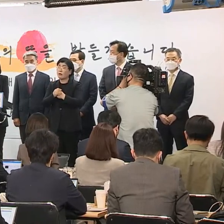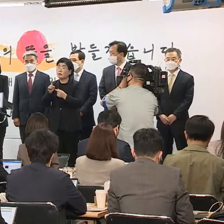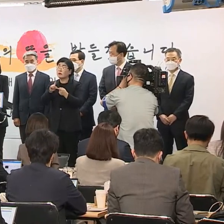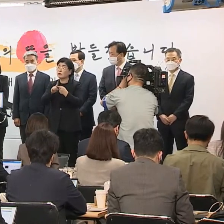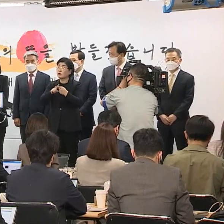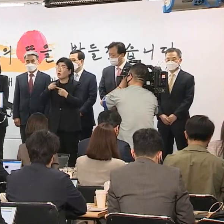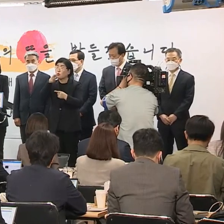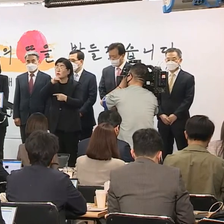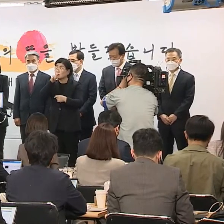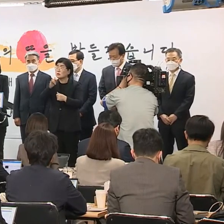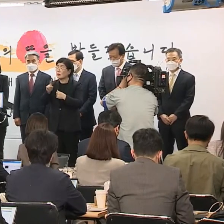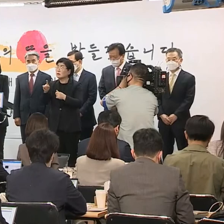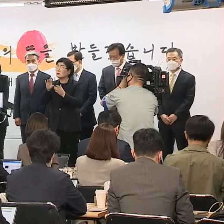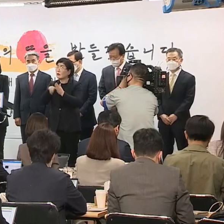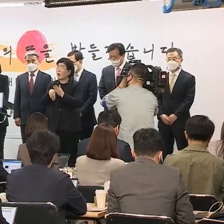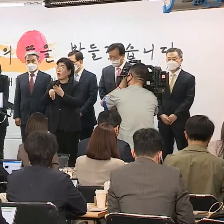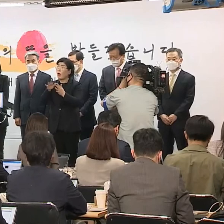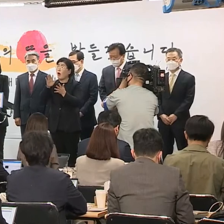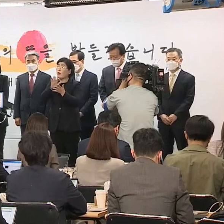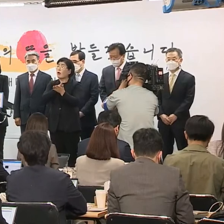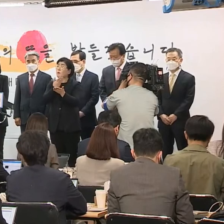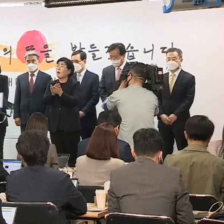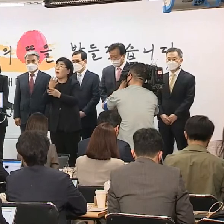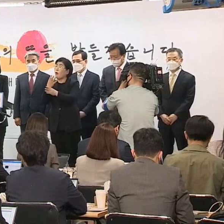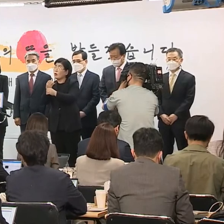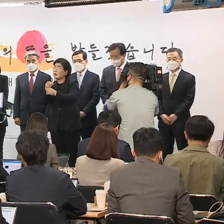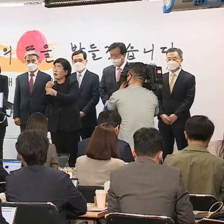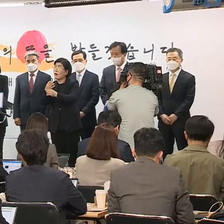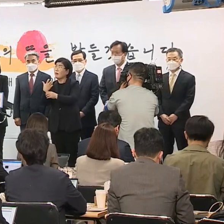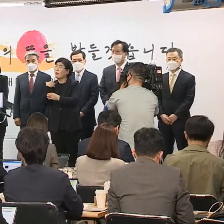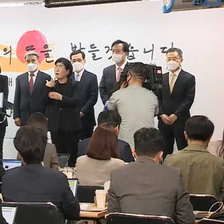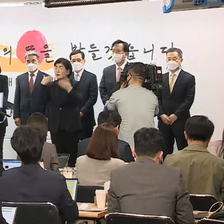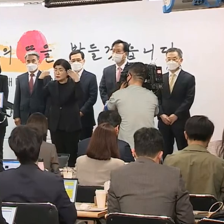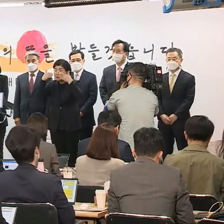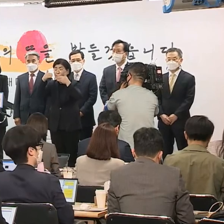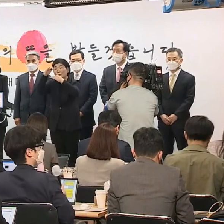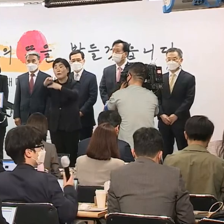대략 언제쯤으로 될 거라고 예상하시고 또 어떤 역할에 집중하실 계획이실지요?